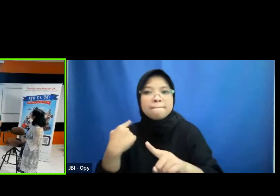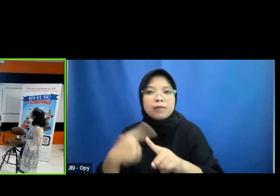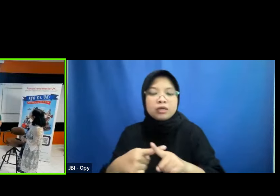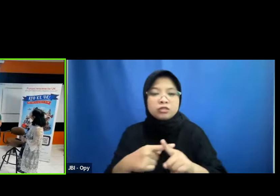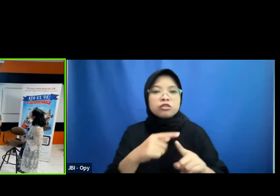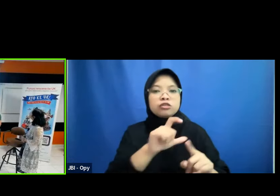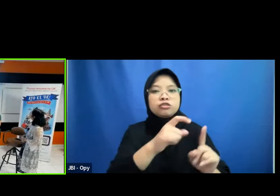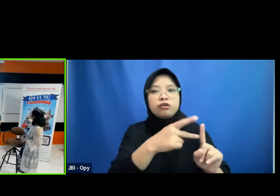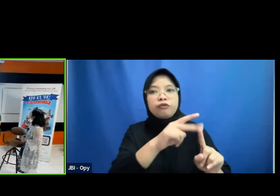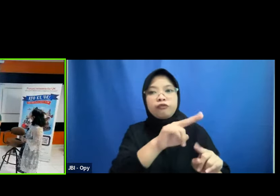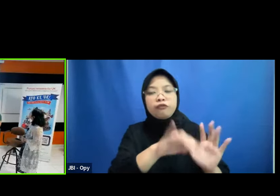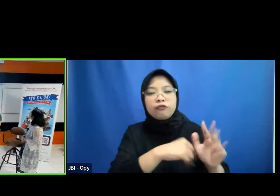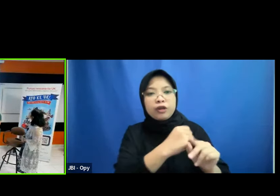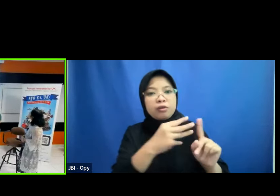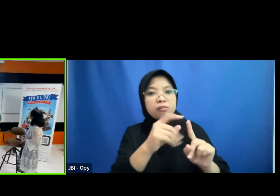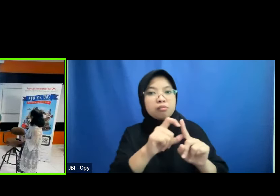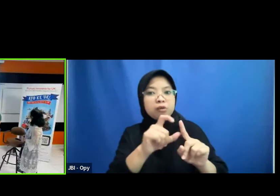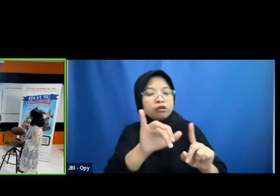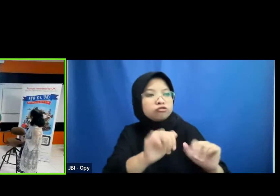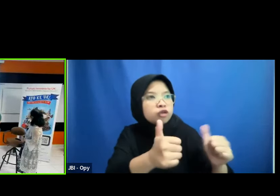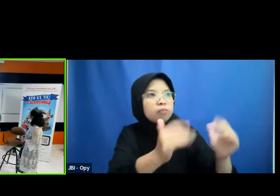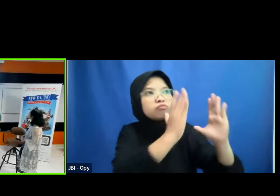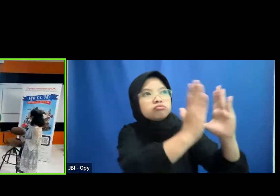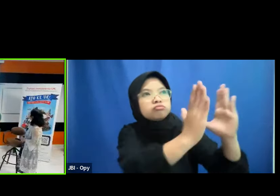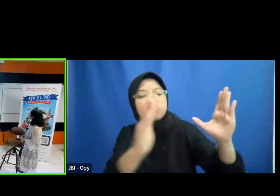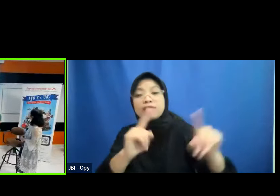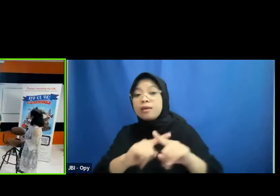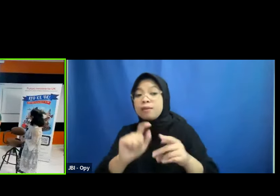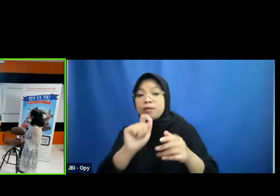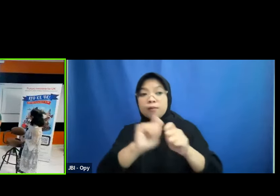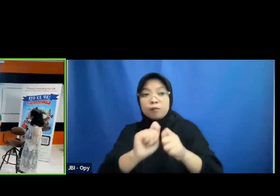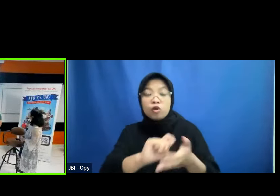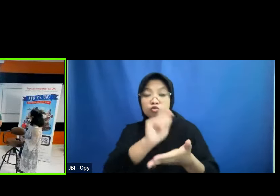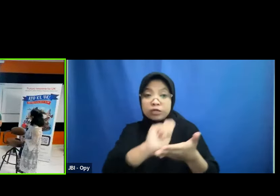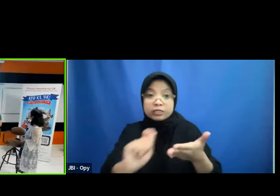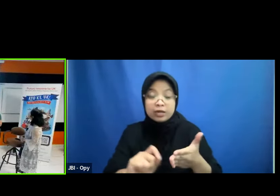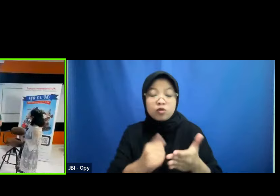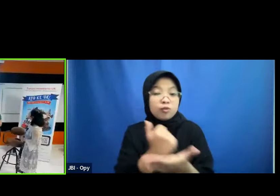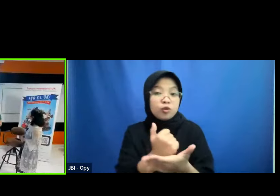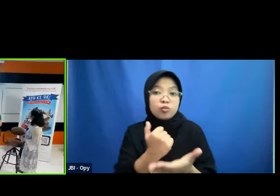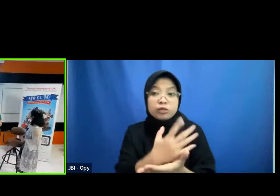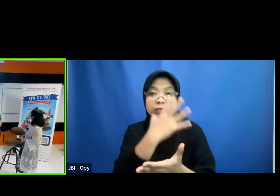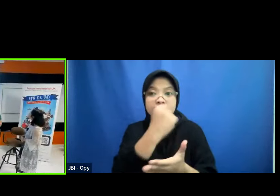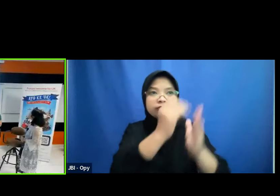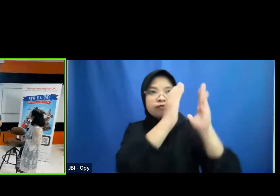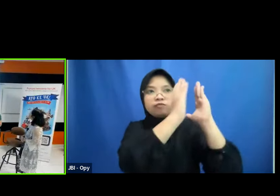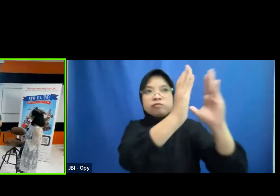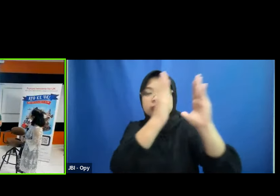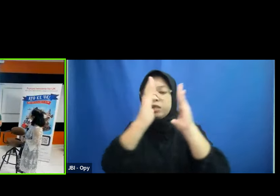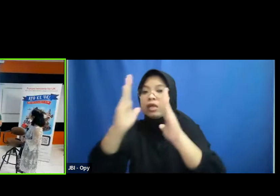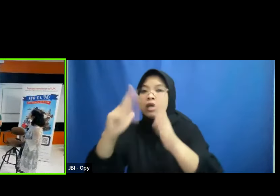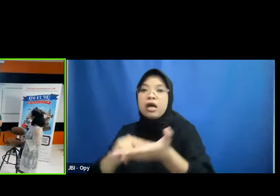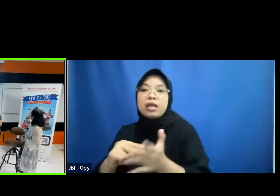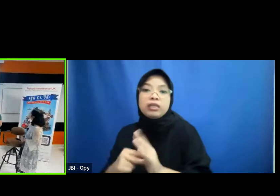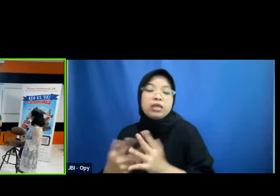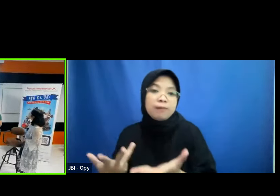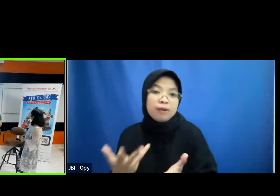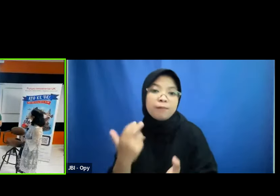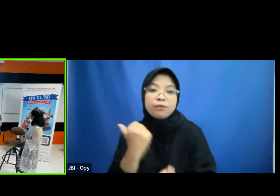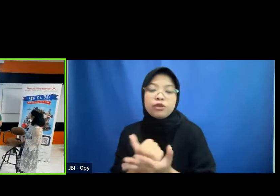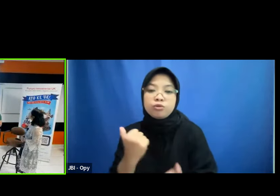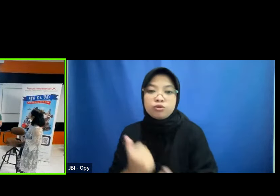cuman gimanapun itu yang mengantarkan kita buat ke interview jadiisa mungkin